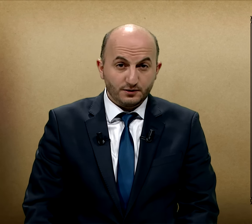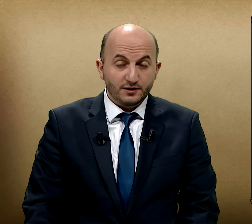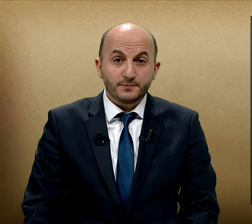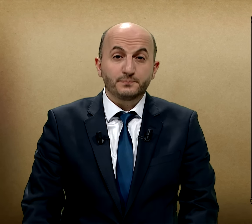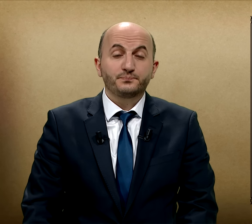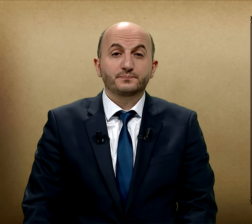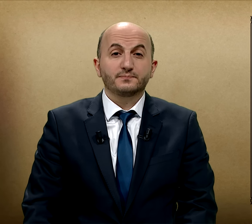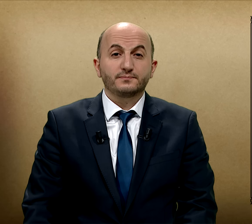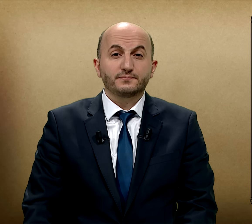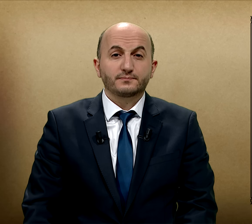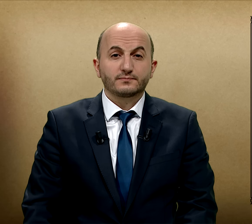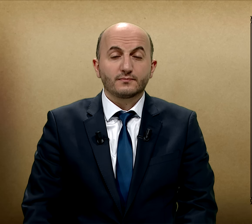Bismillahirrahmanirrahim.